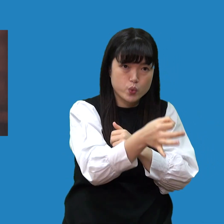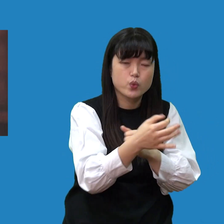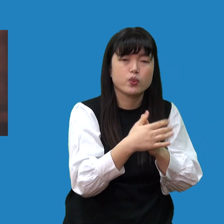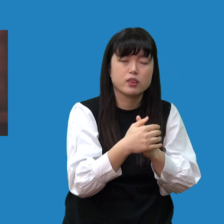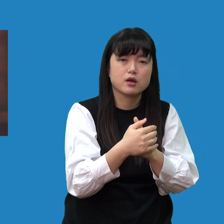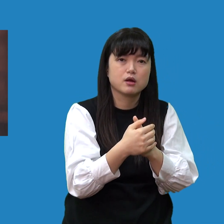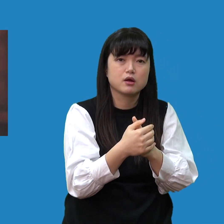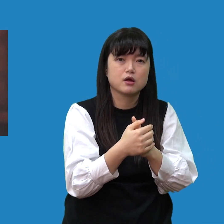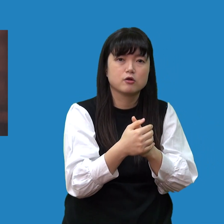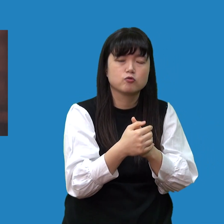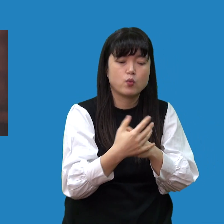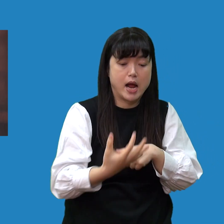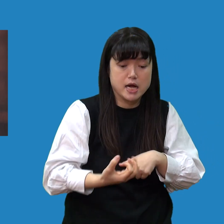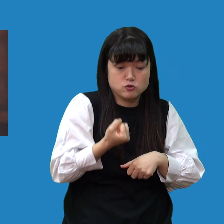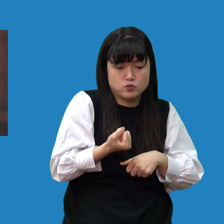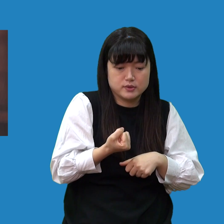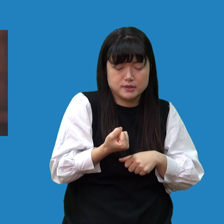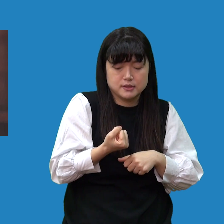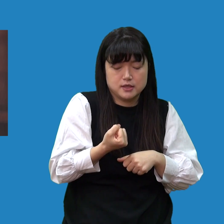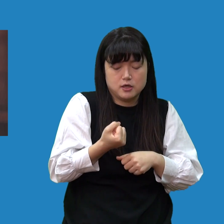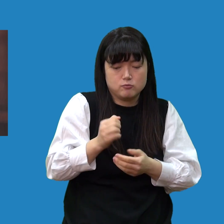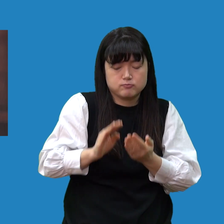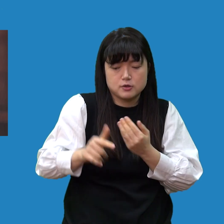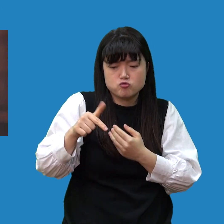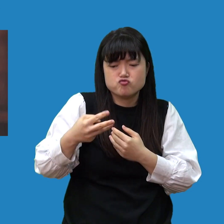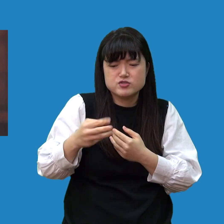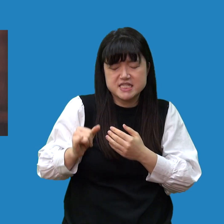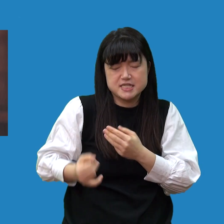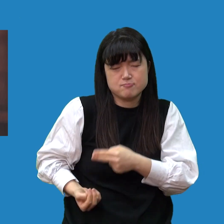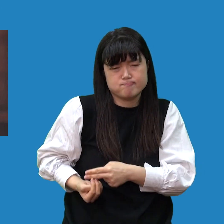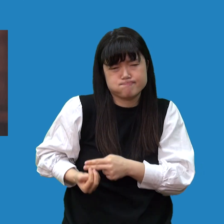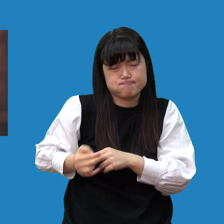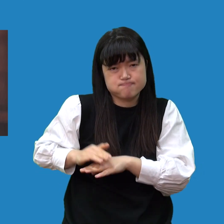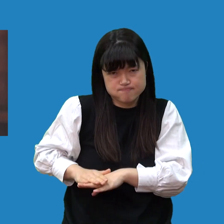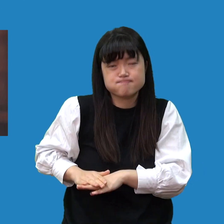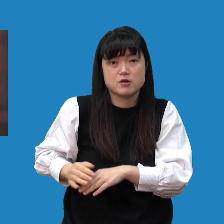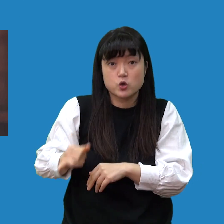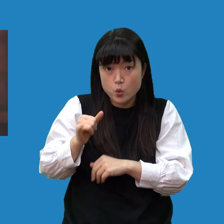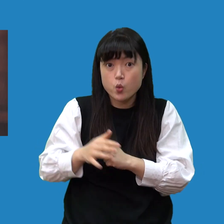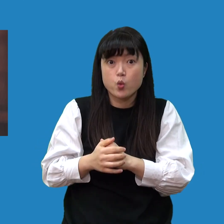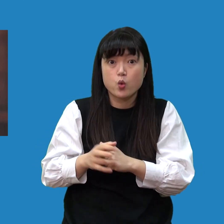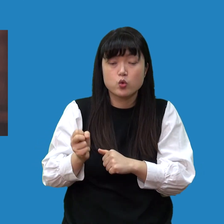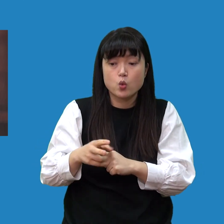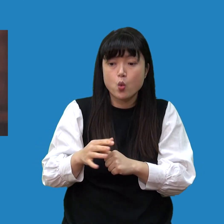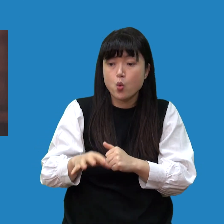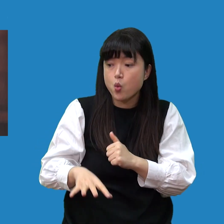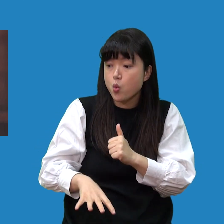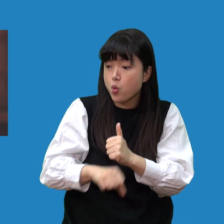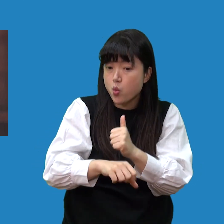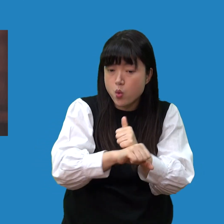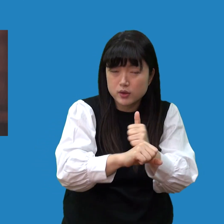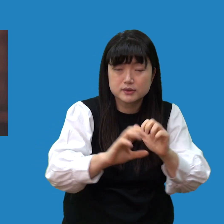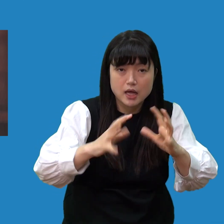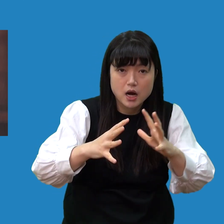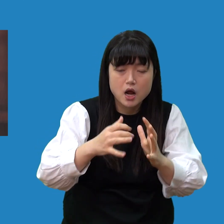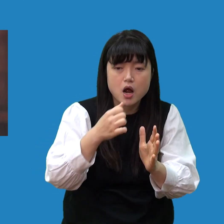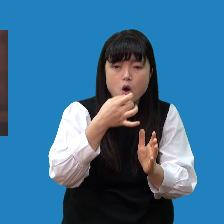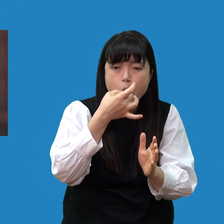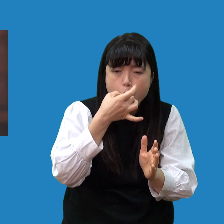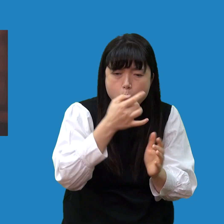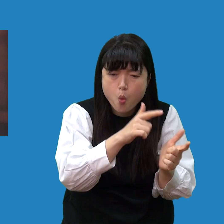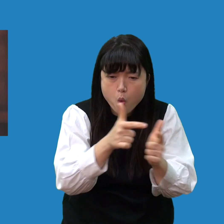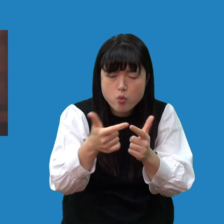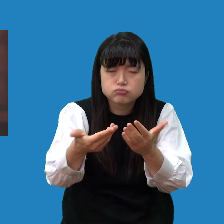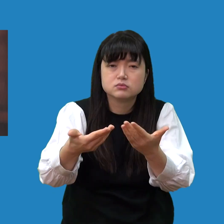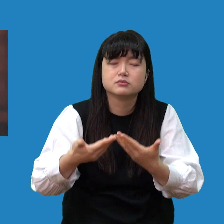많이 가지고 있었던 지하자원 구리의 수출, 그리고 속국들의 곡물,